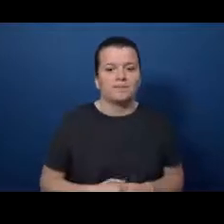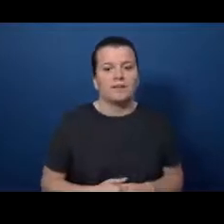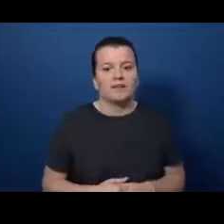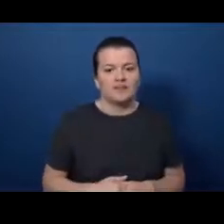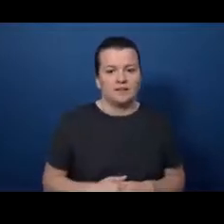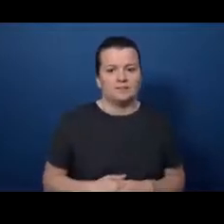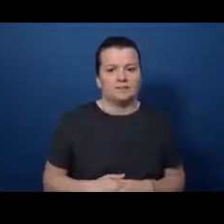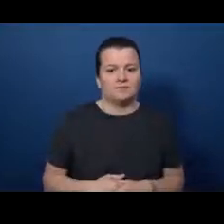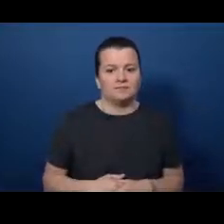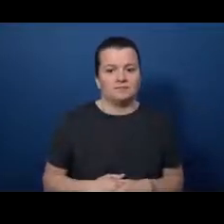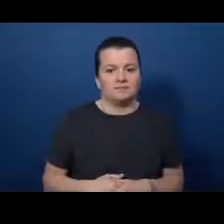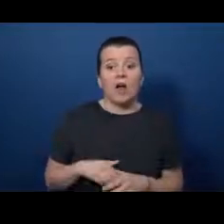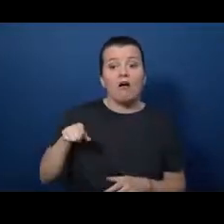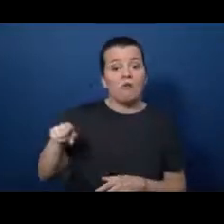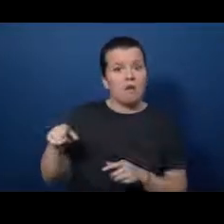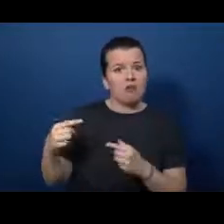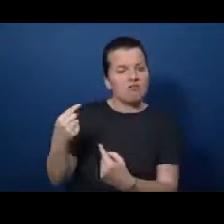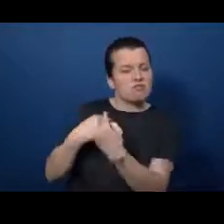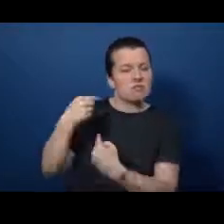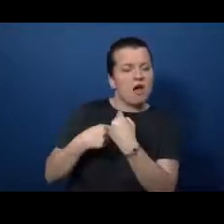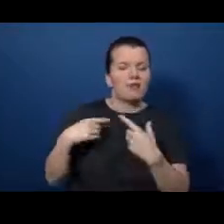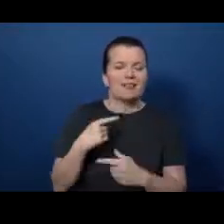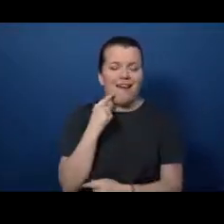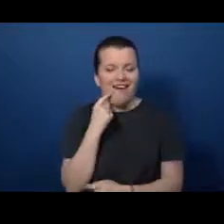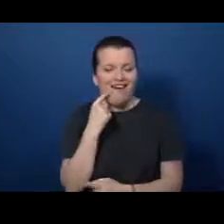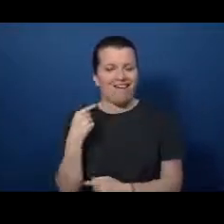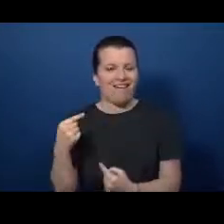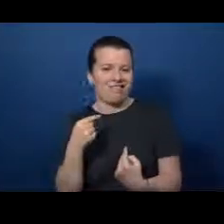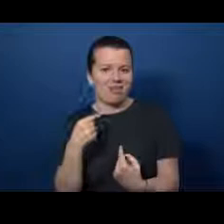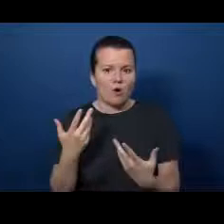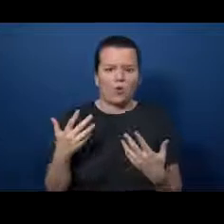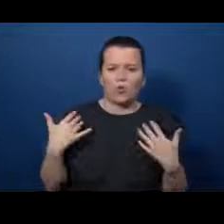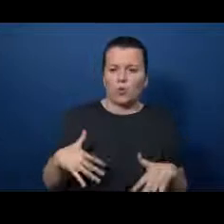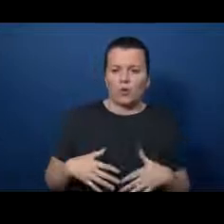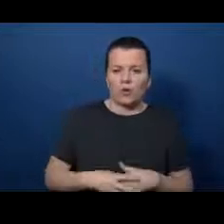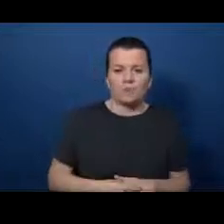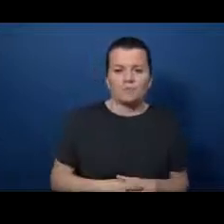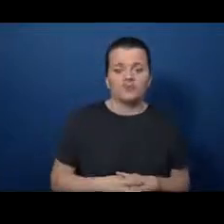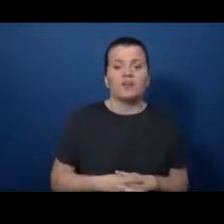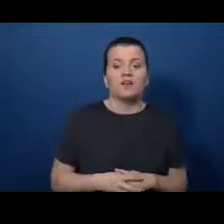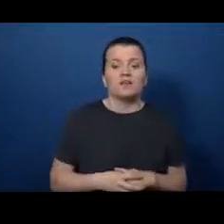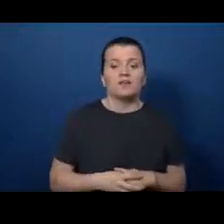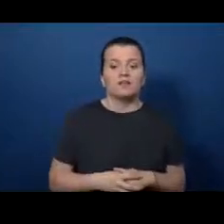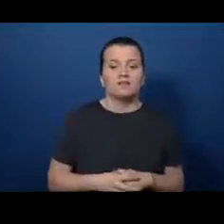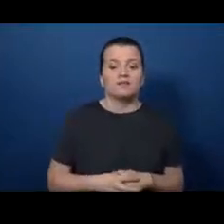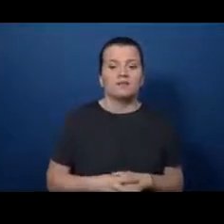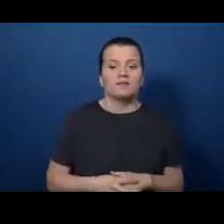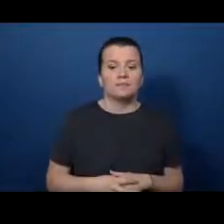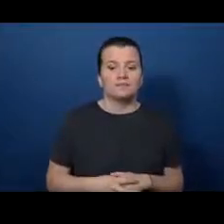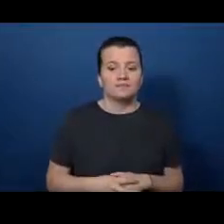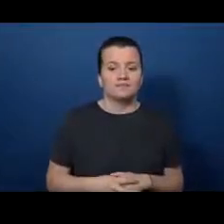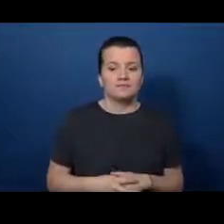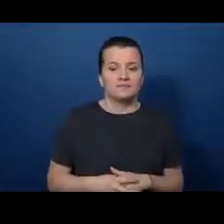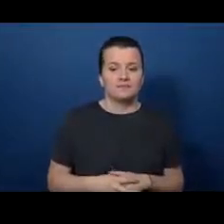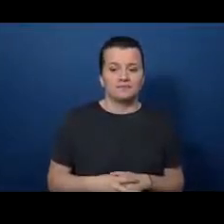恶意的笑容。第二个男生呢，他是在我做值日的时候，无所事事的晃悠过来，忽然在我旁边